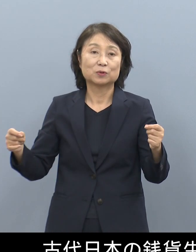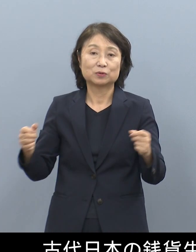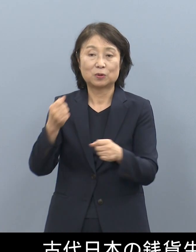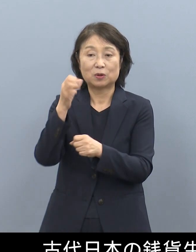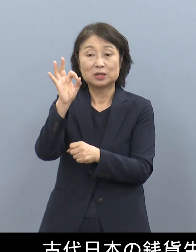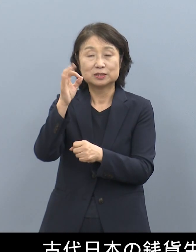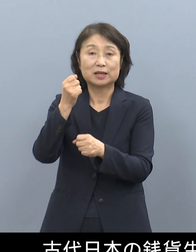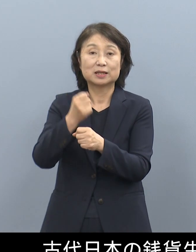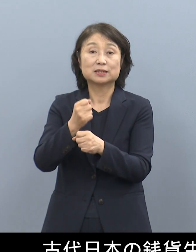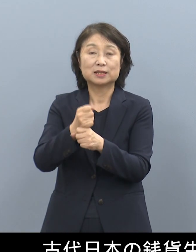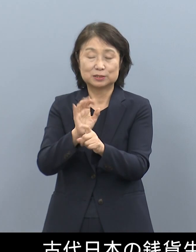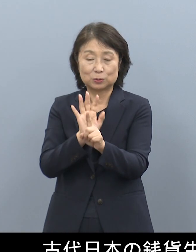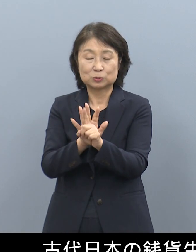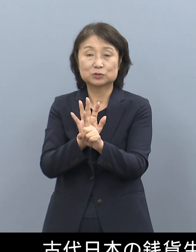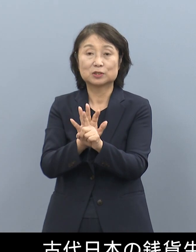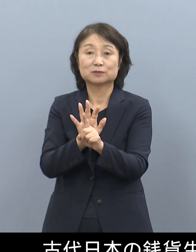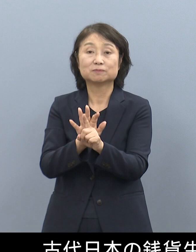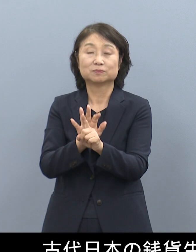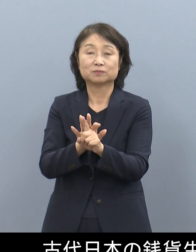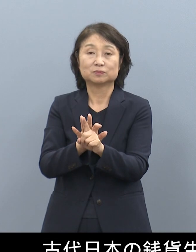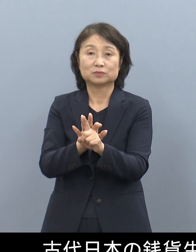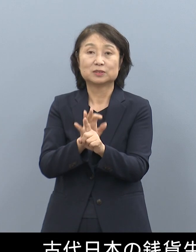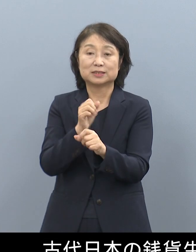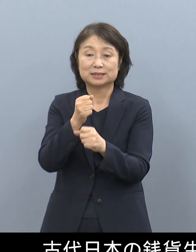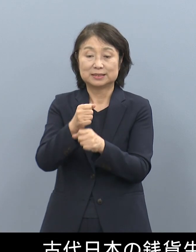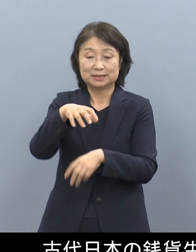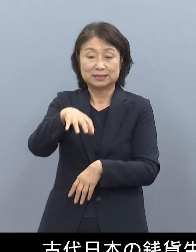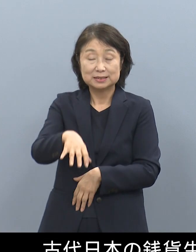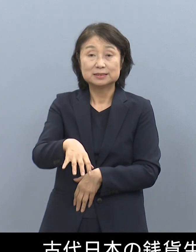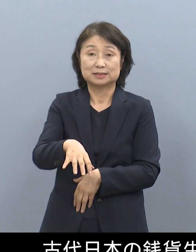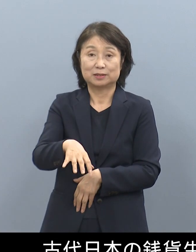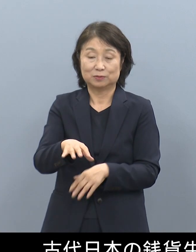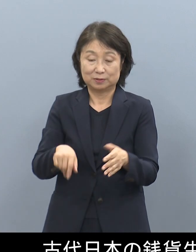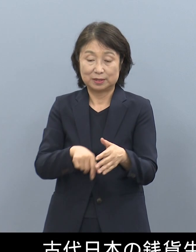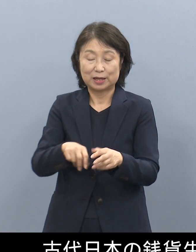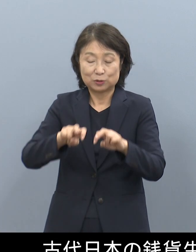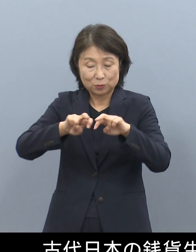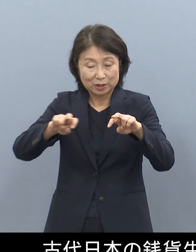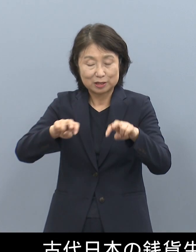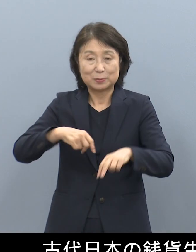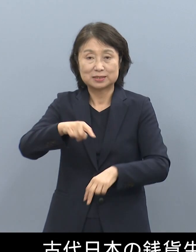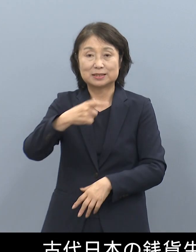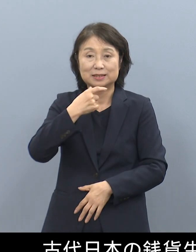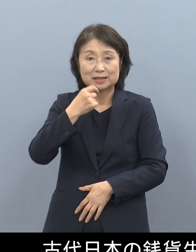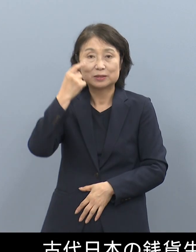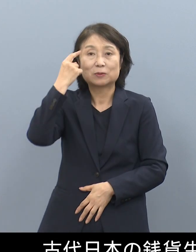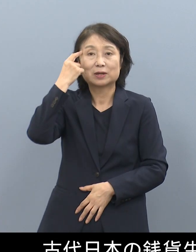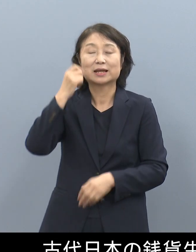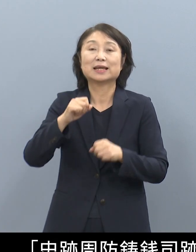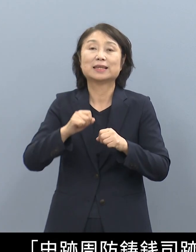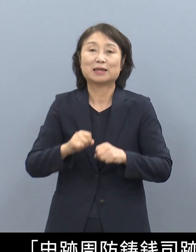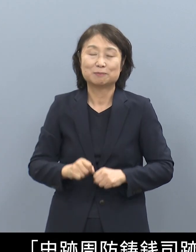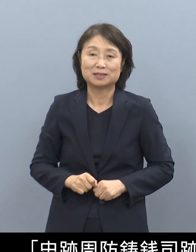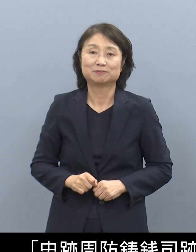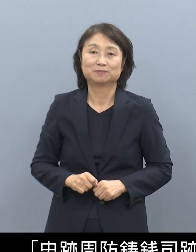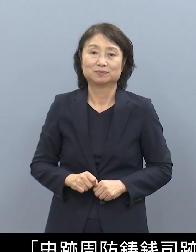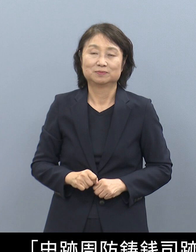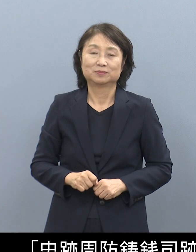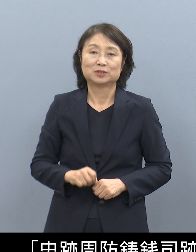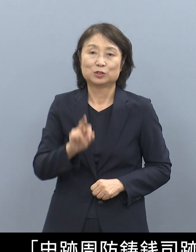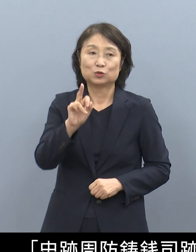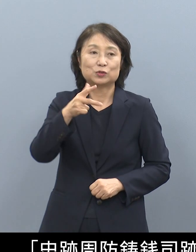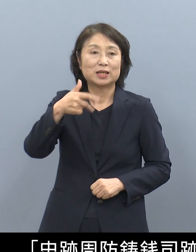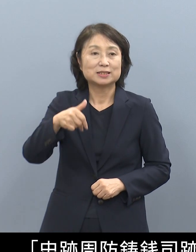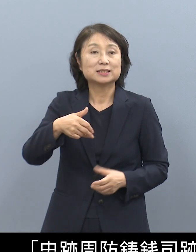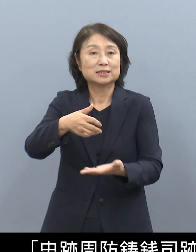生産を支えた周防の樹泉市の実態をさらに解明してまいりたいと考えております。史跡周防の樹泉